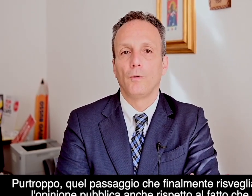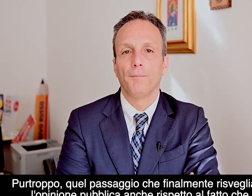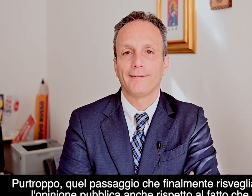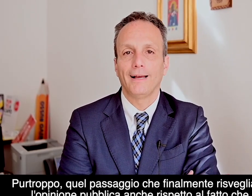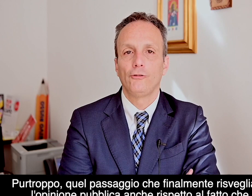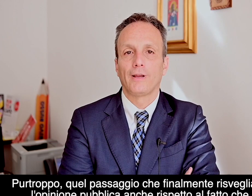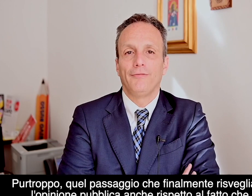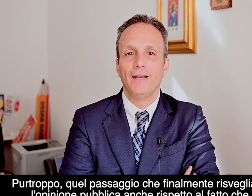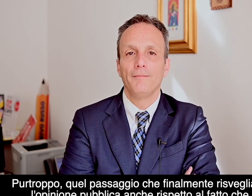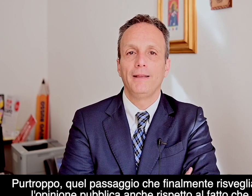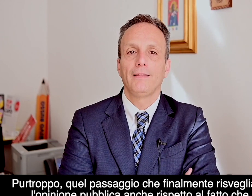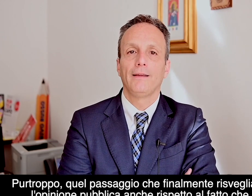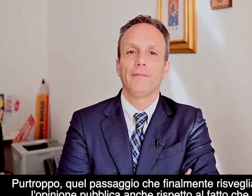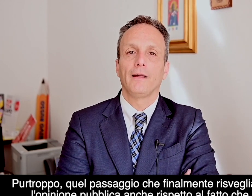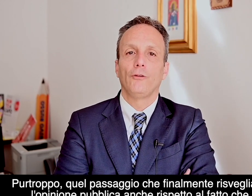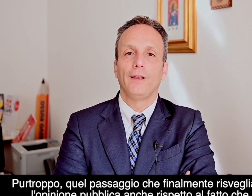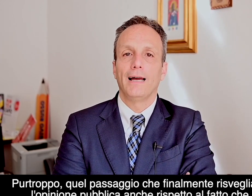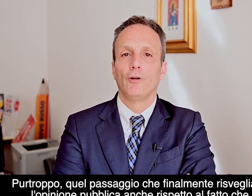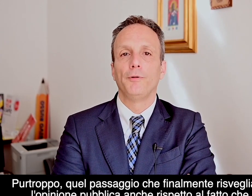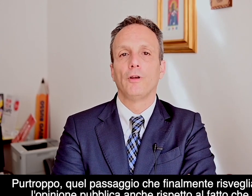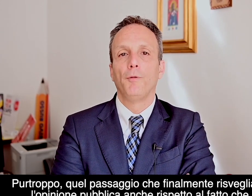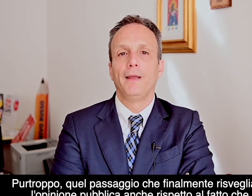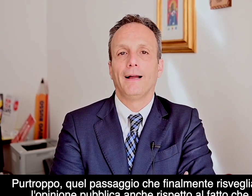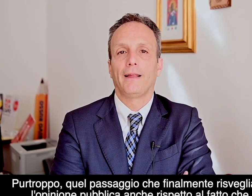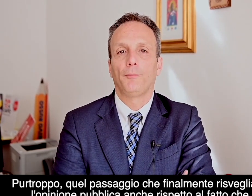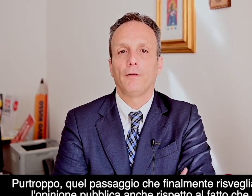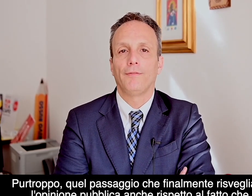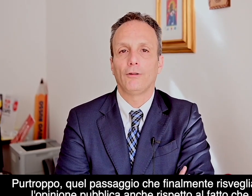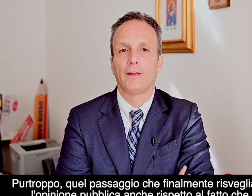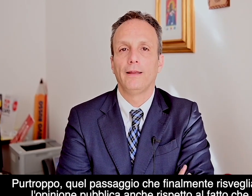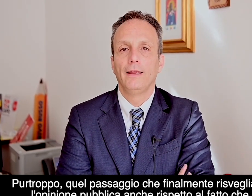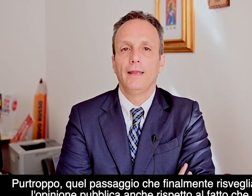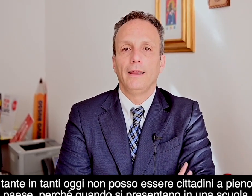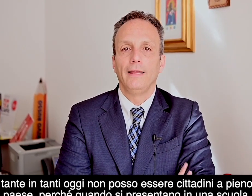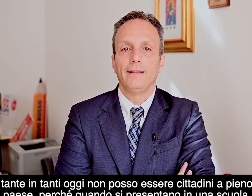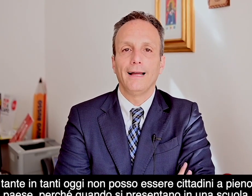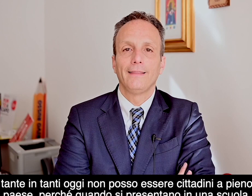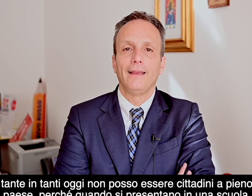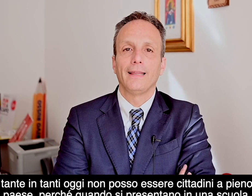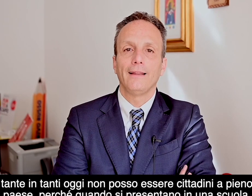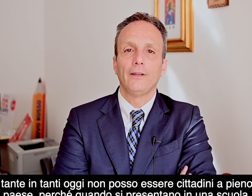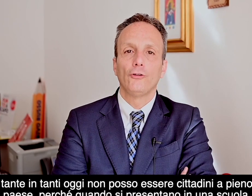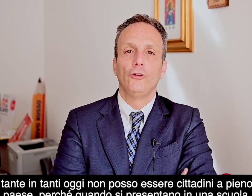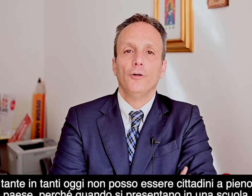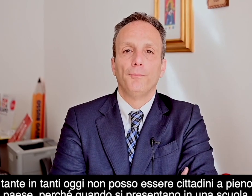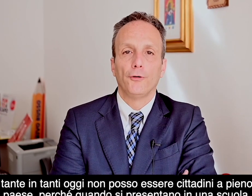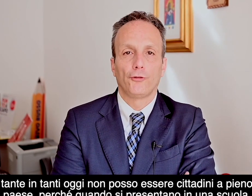passaggio che finalmente risvegliava l'opinione pubblica anche rispetto al fatto che in tante in tanti oggi non possono